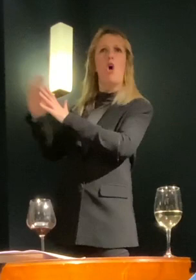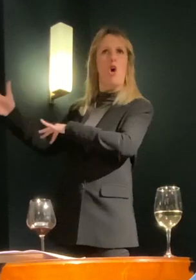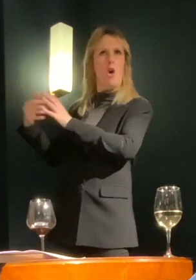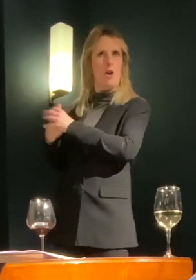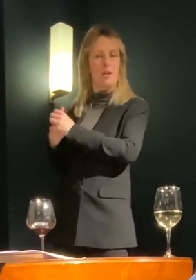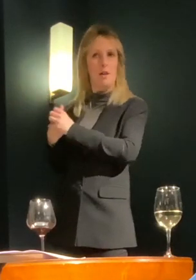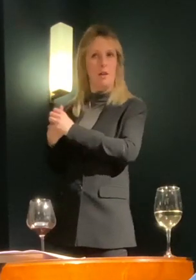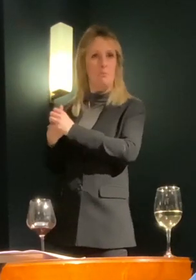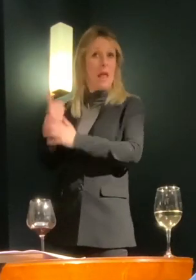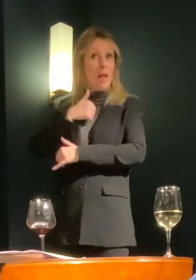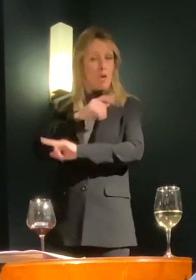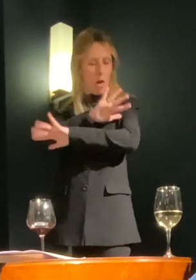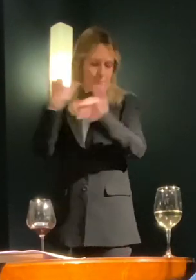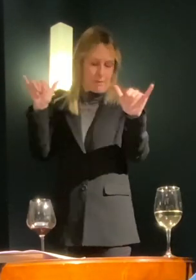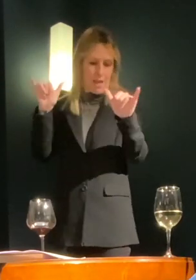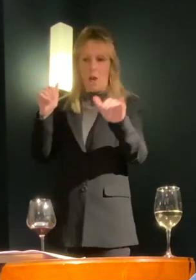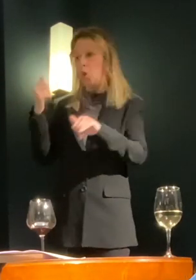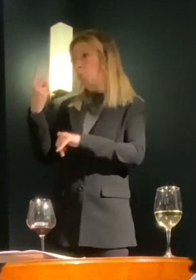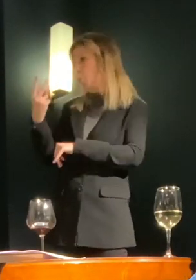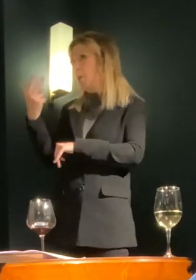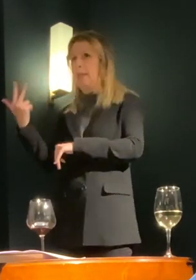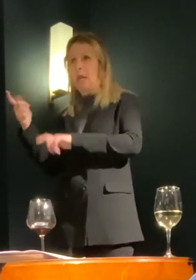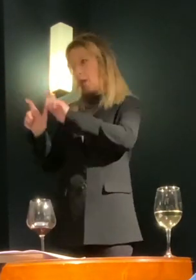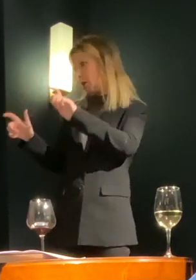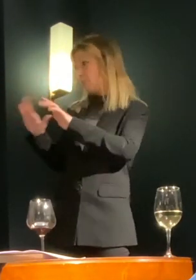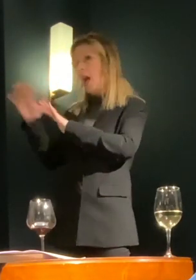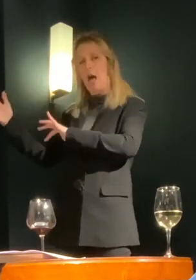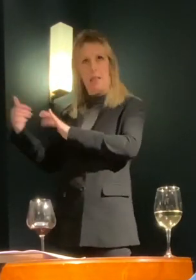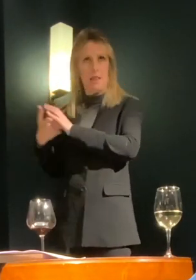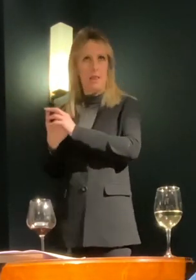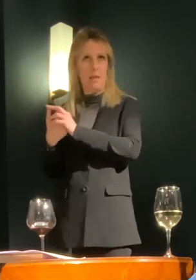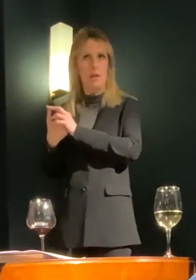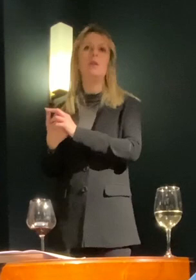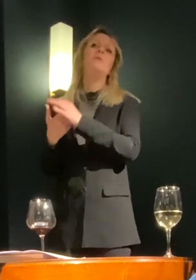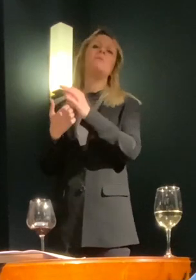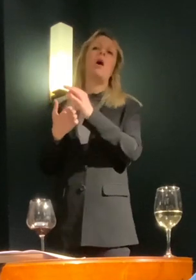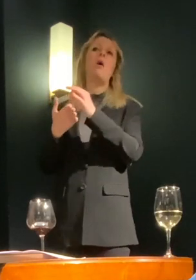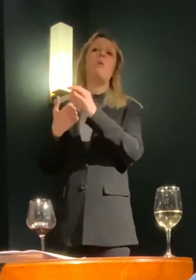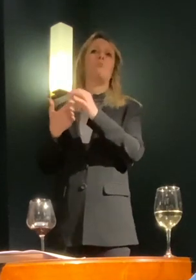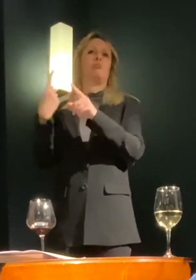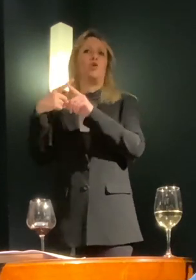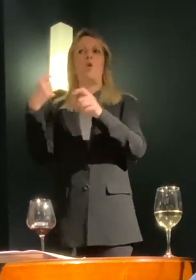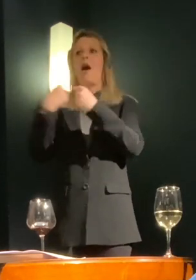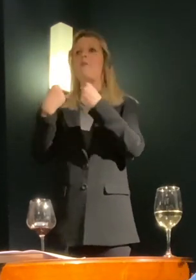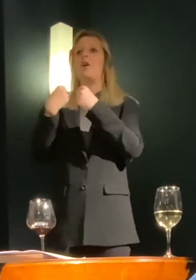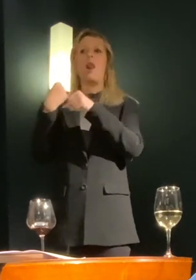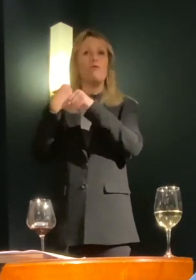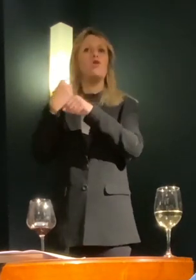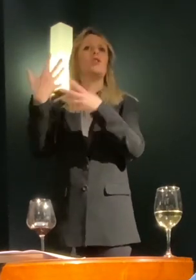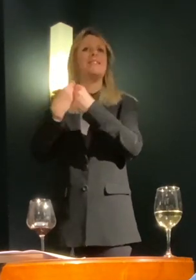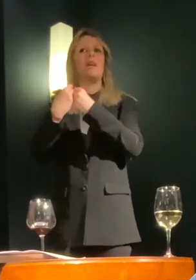sempre in due, in tre, in quattro. Programmi TV hanno comunque un gruppo di autori, lavori con i registi, per cui, diciamo, sono scritture che